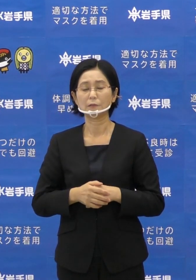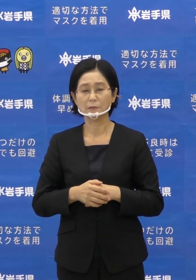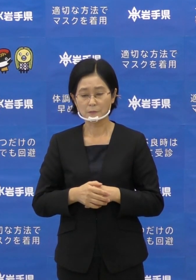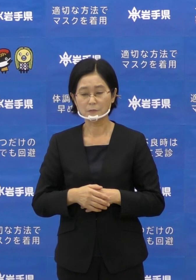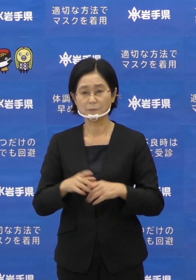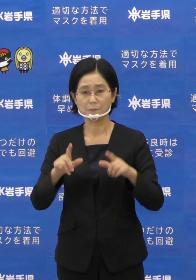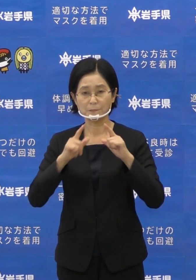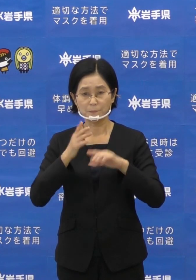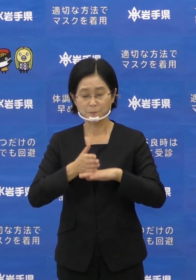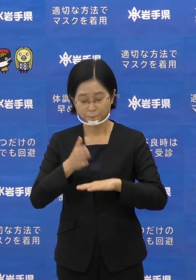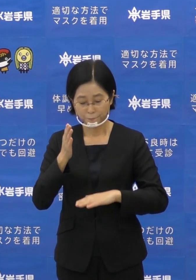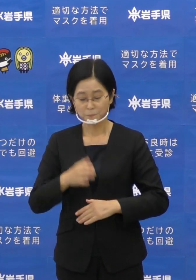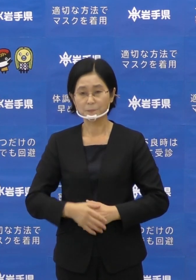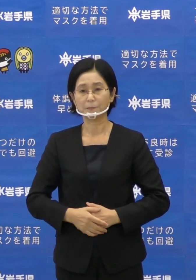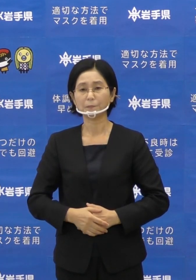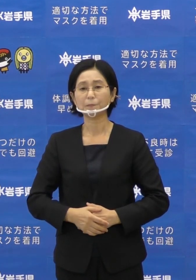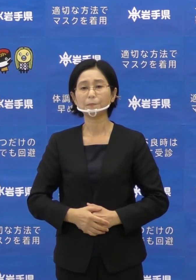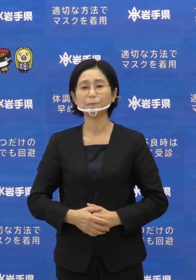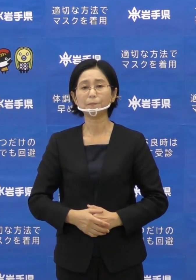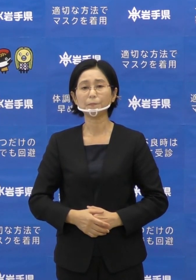ます。